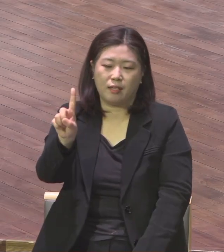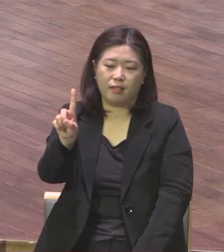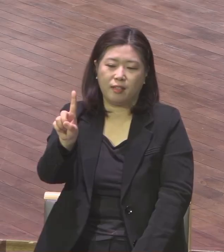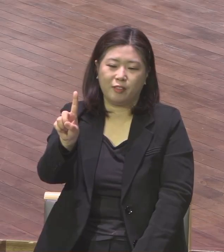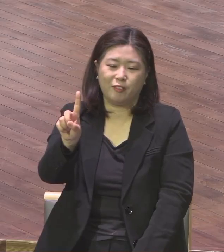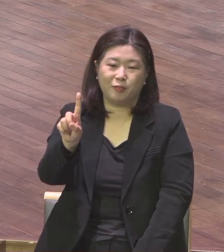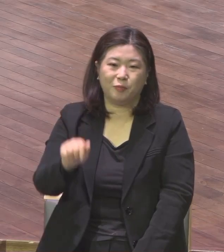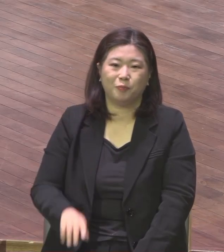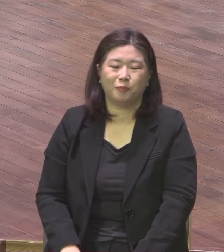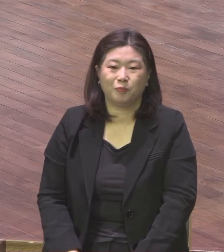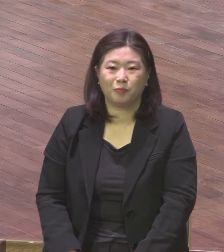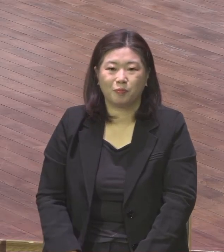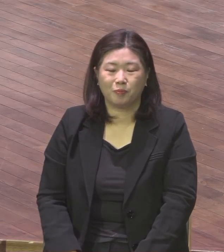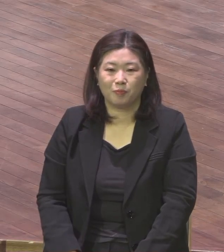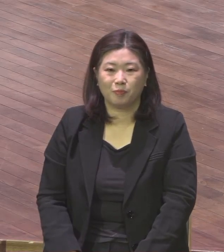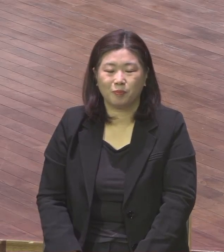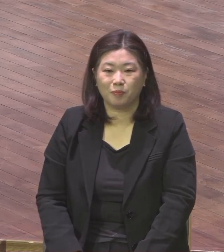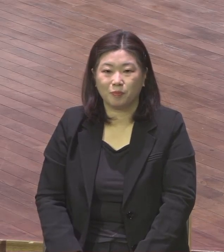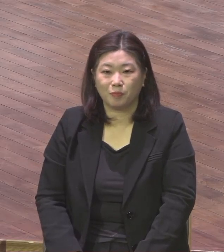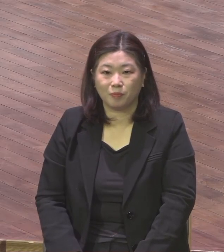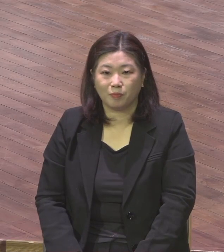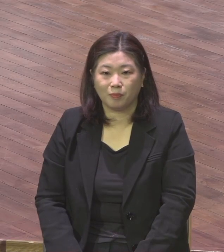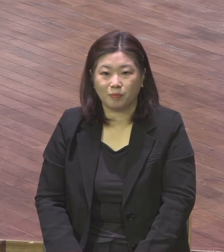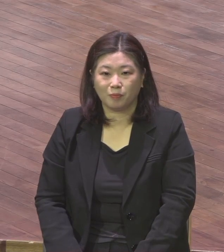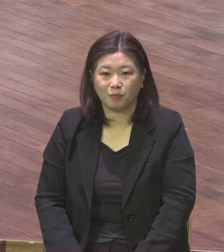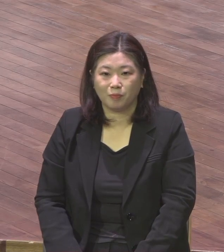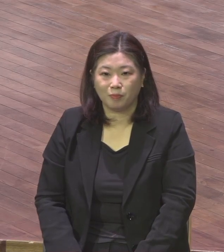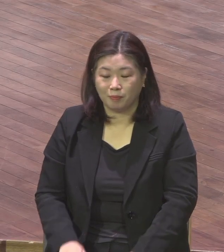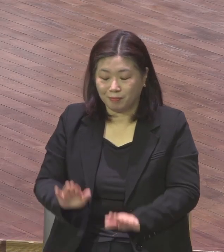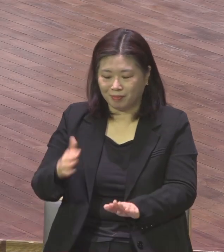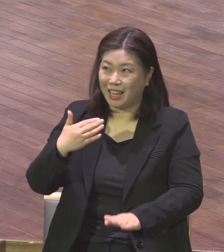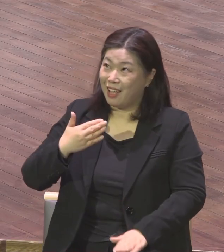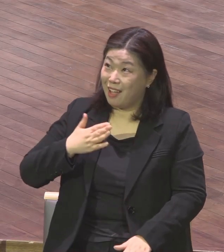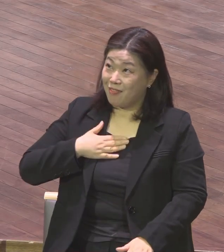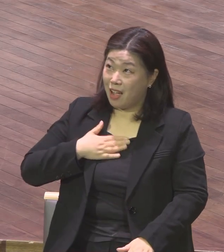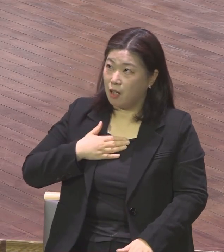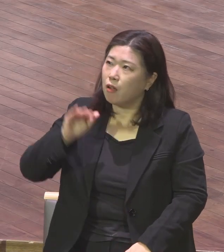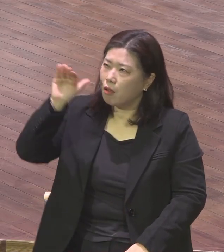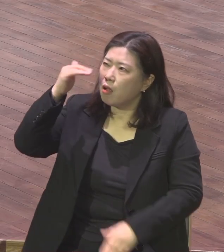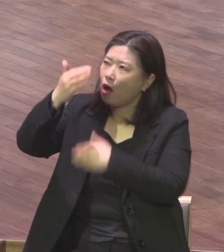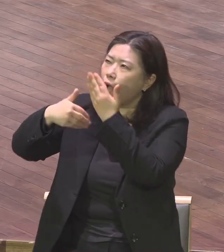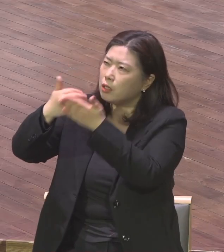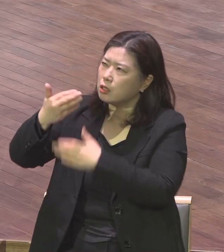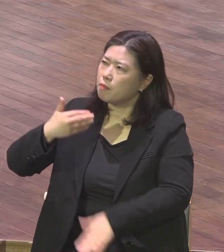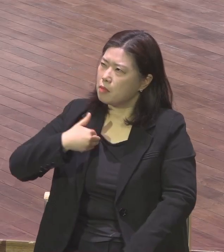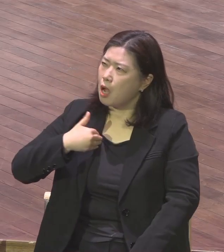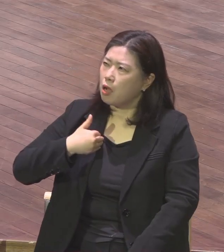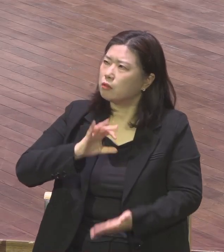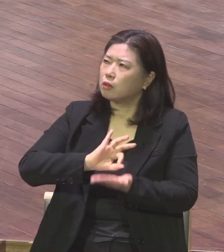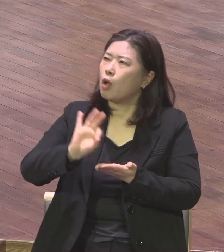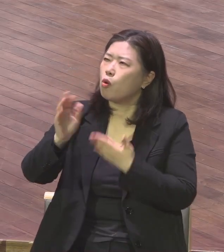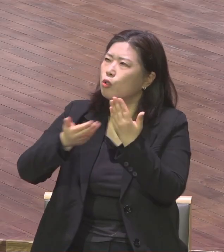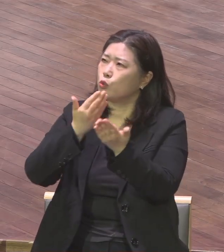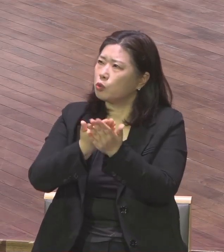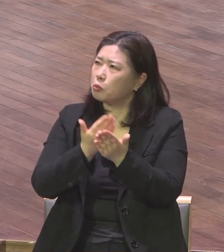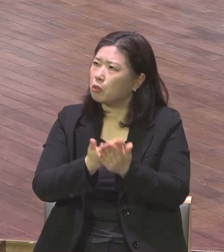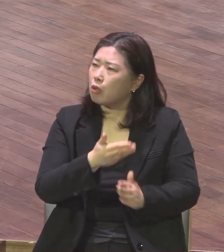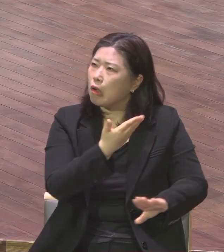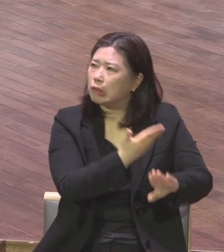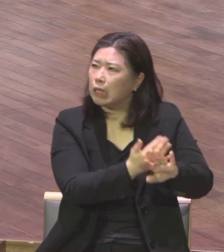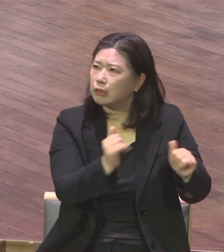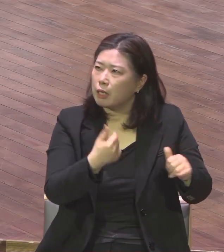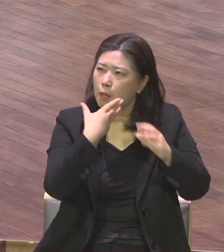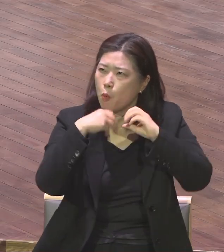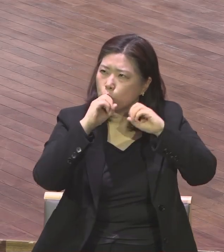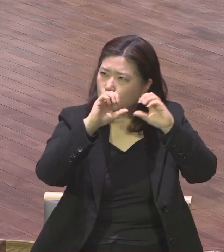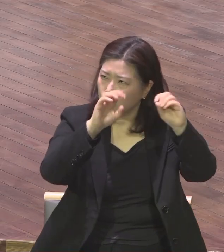그런 나로 하나님이 사용하여 주옵소서. 직장에서, 여러분 사업장에서, 지역에서